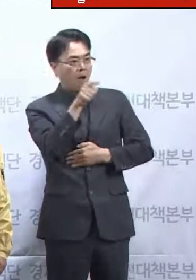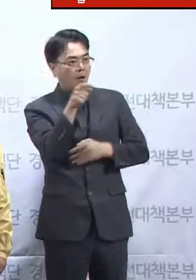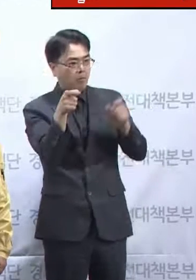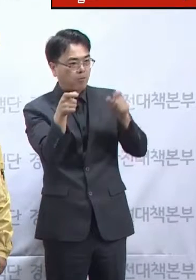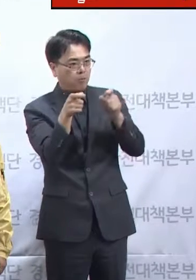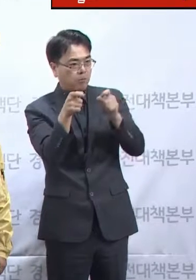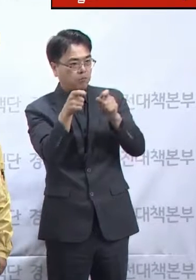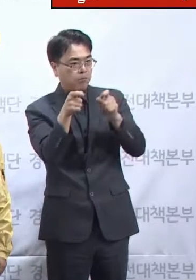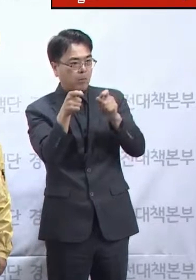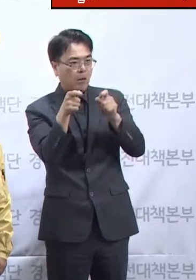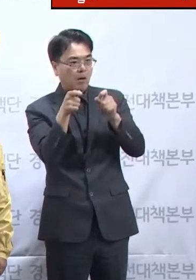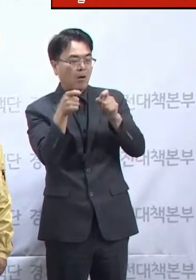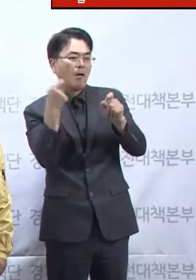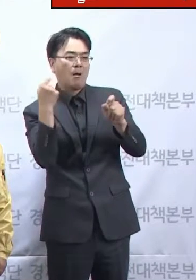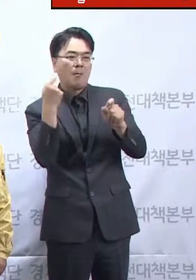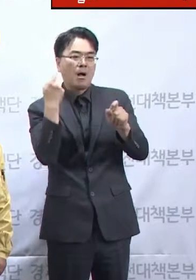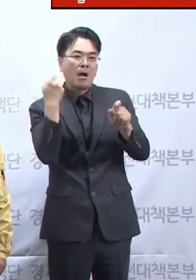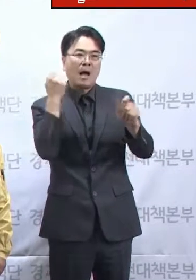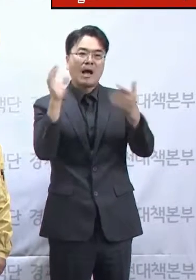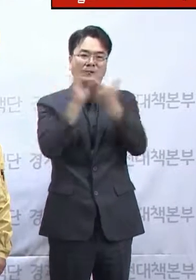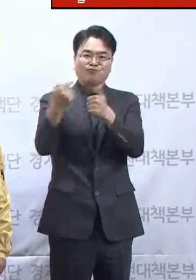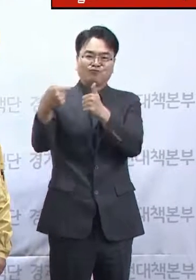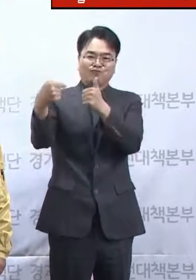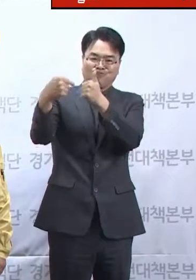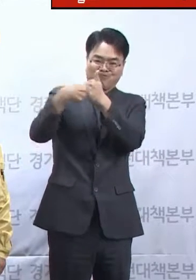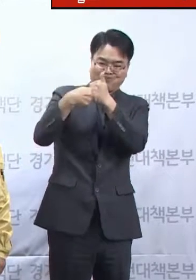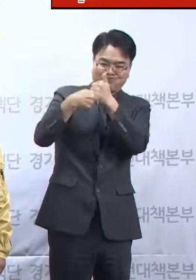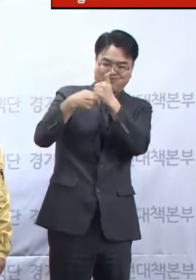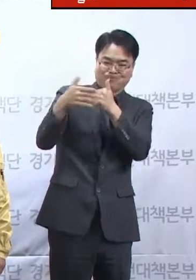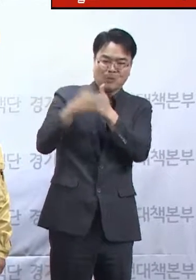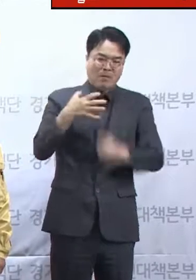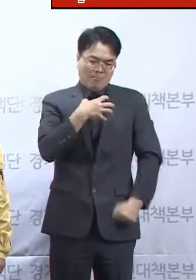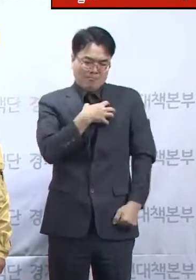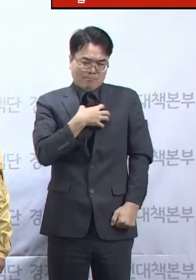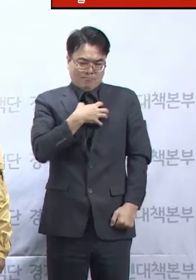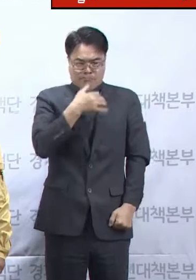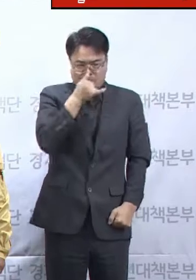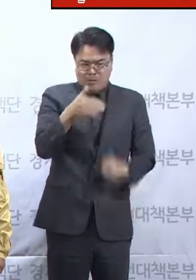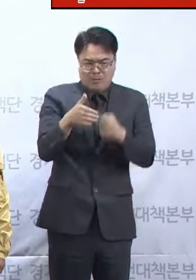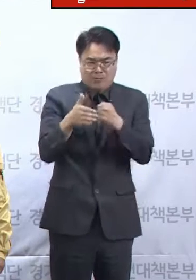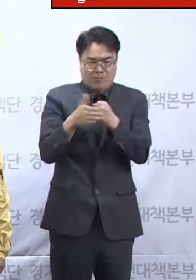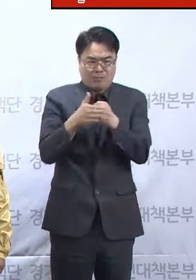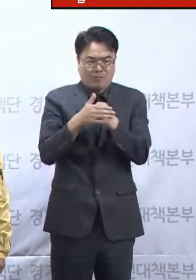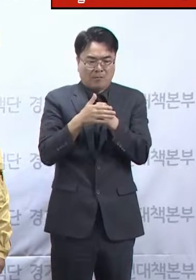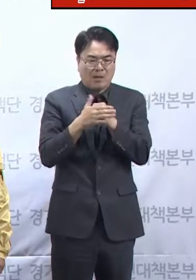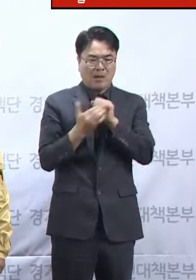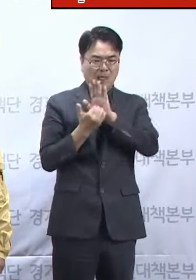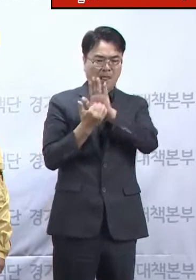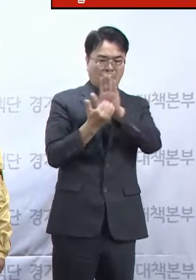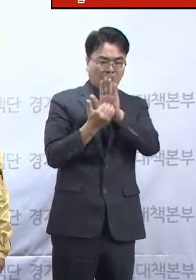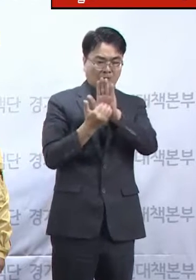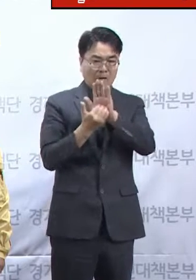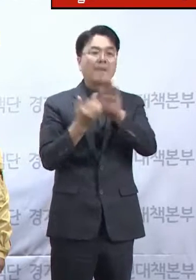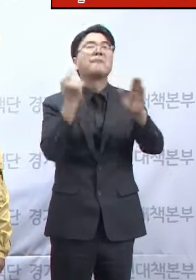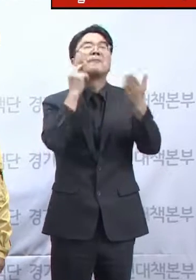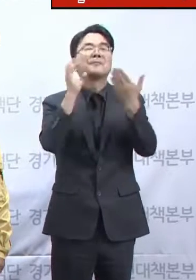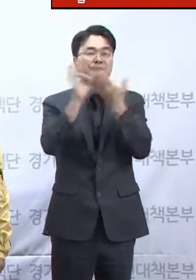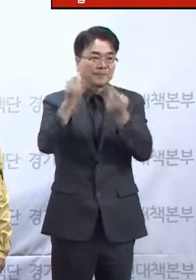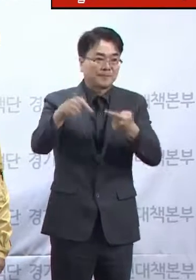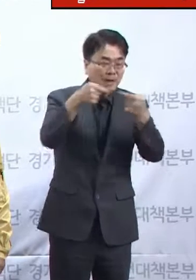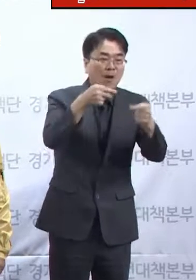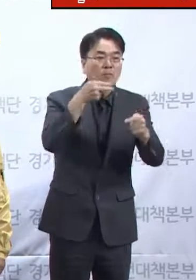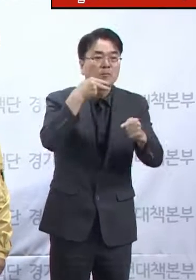참석에 대한 책임을 추궁당하지 않을까 우려하실 수가 있기 때문에 집회에 참석하지 않으셨더라도